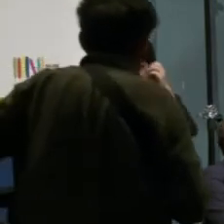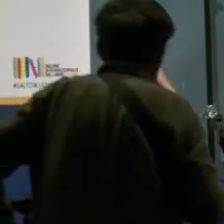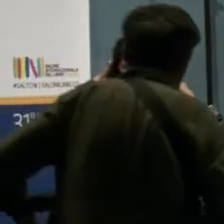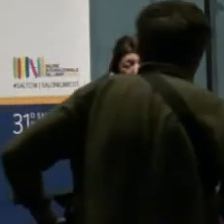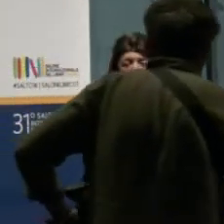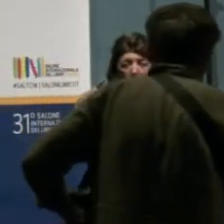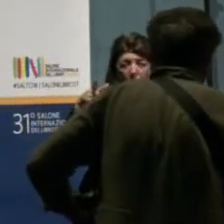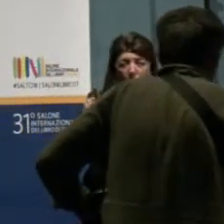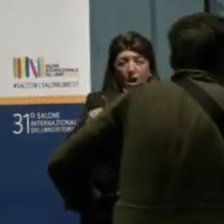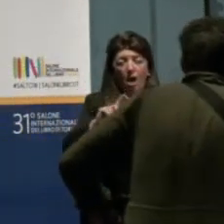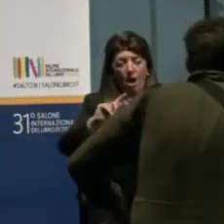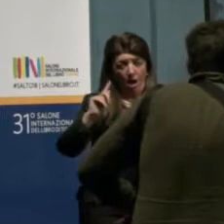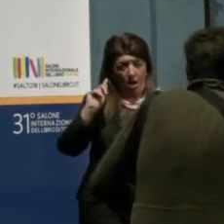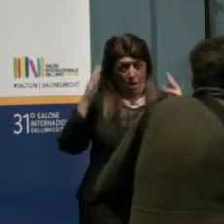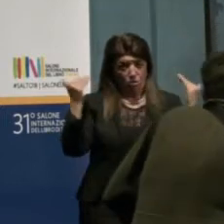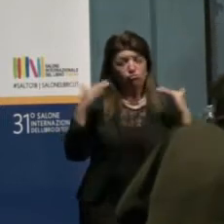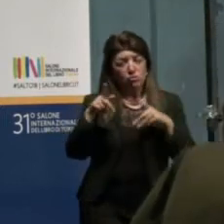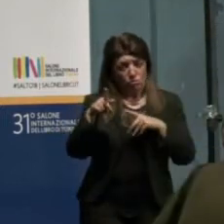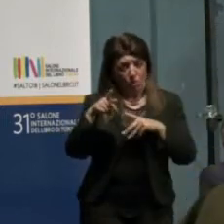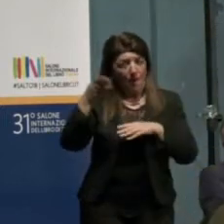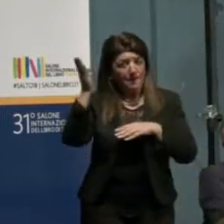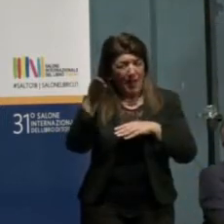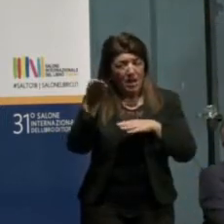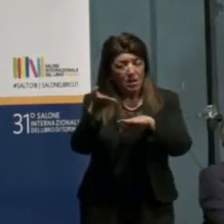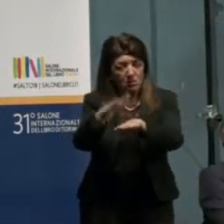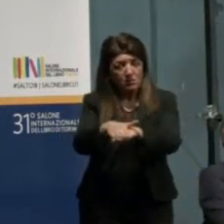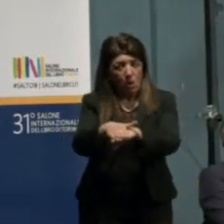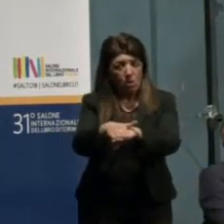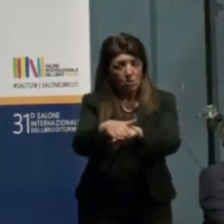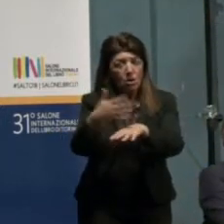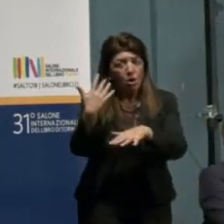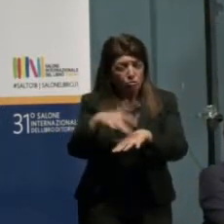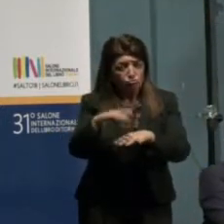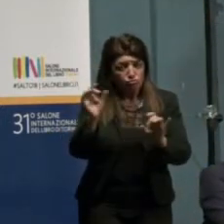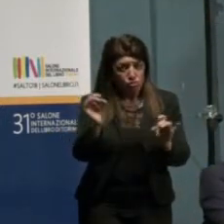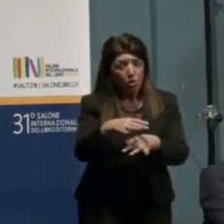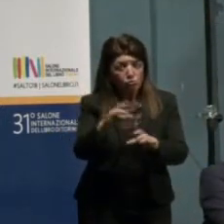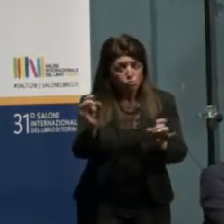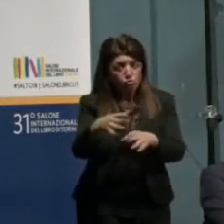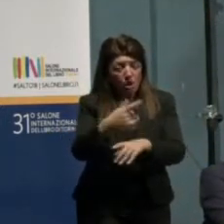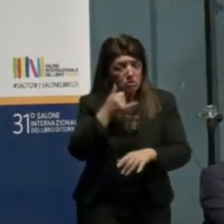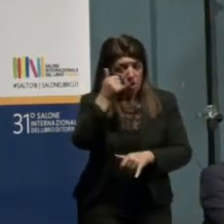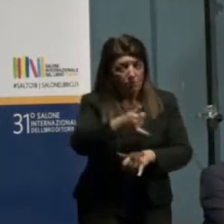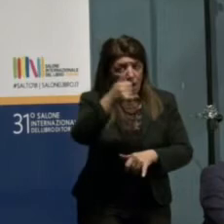altro in egitto è eseguita e ci sono state anche già delle esecuzioni dall'inizio dell'anno